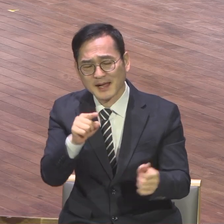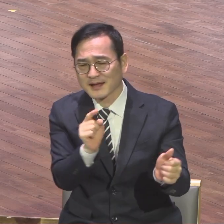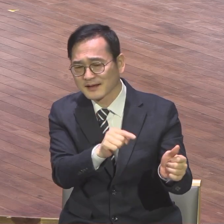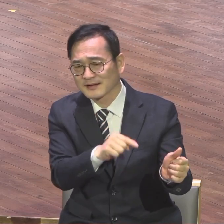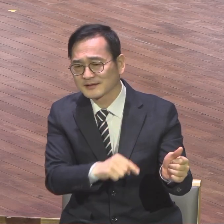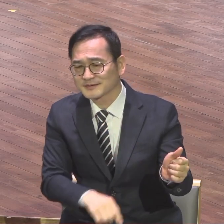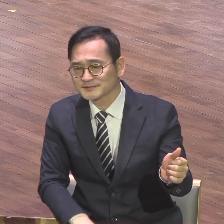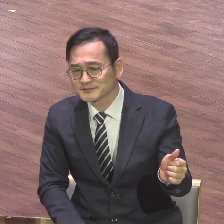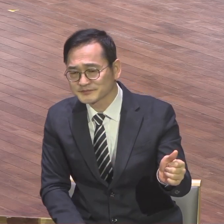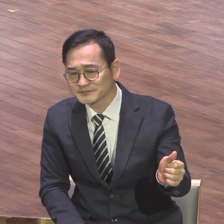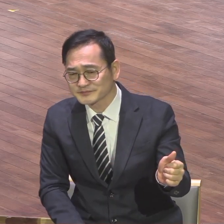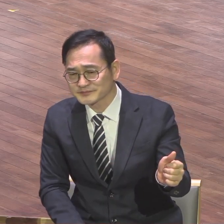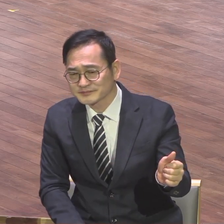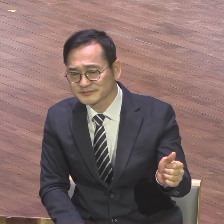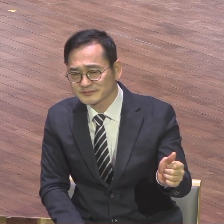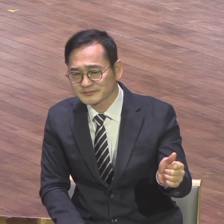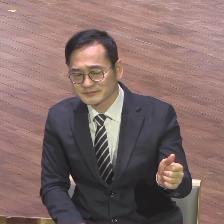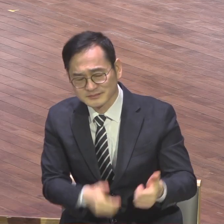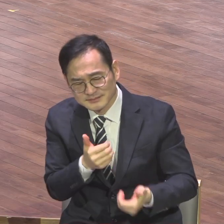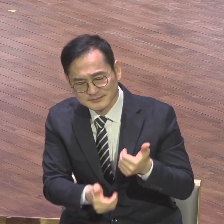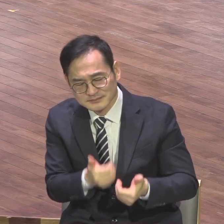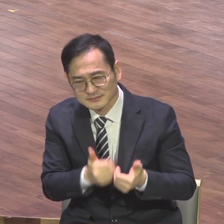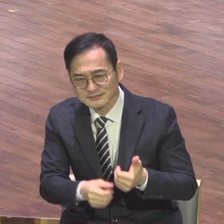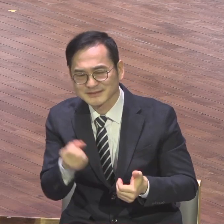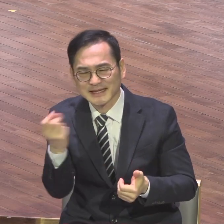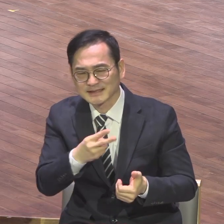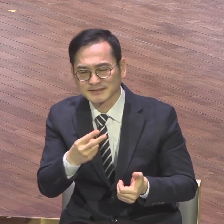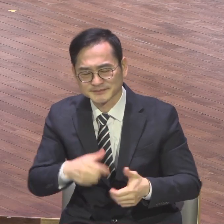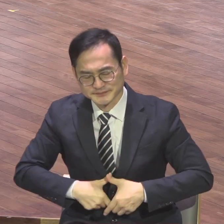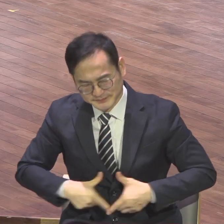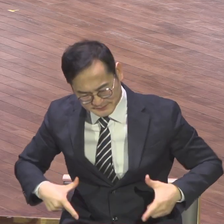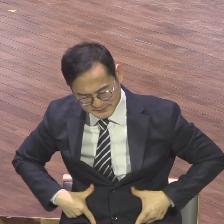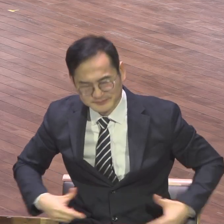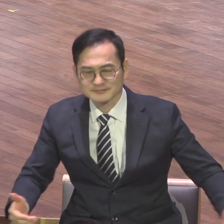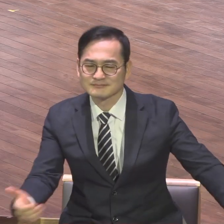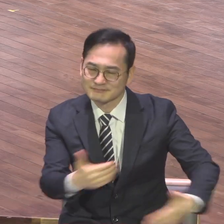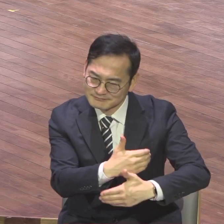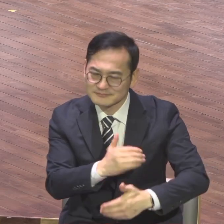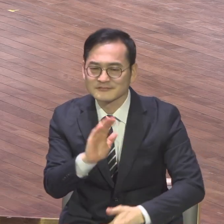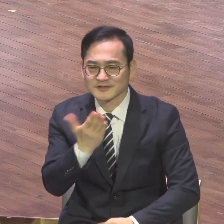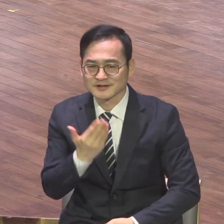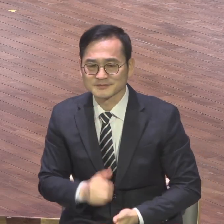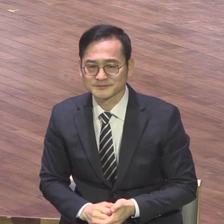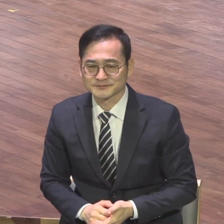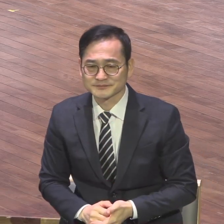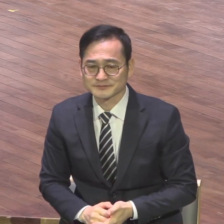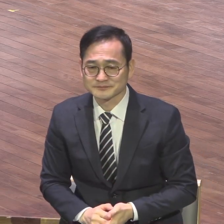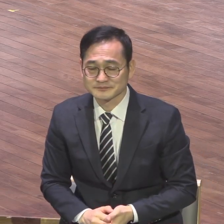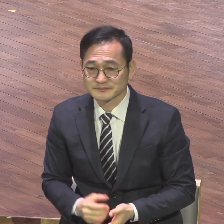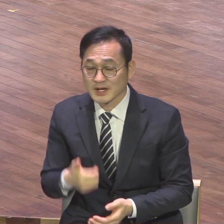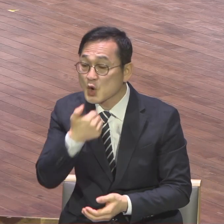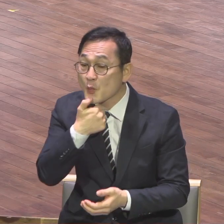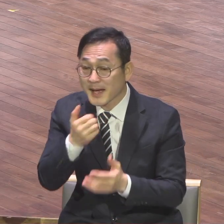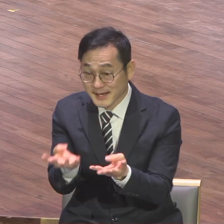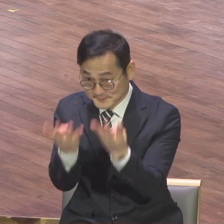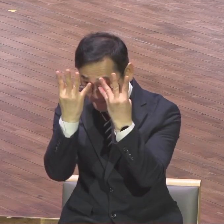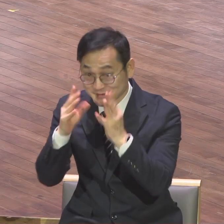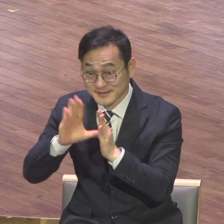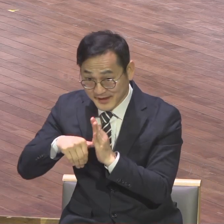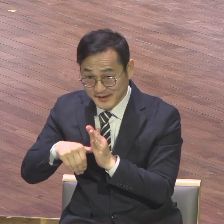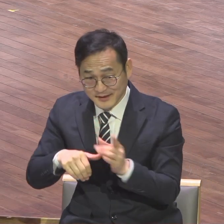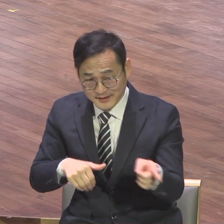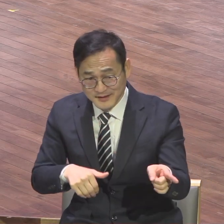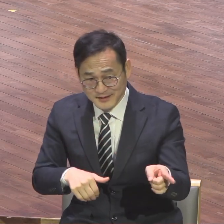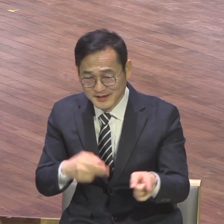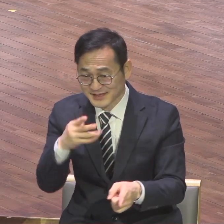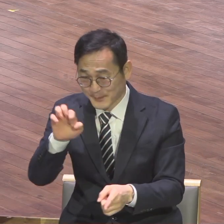마가와의 관계를 회복을 하지요. 디모데후서 4장 15절을 보면 바울이 로마 감옥에 갇혀 있을 때에 디모데에게